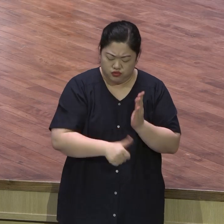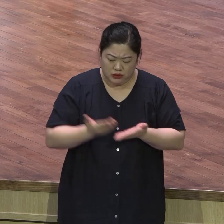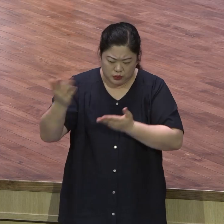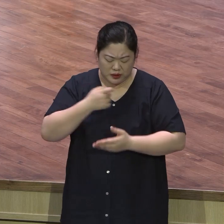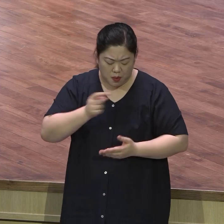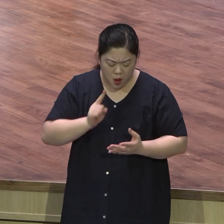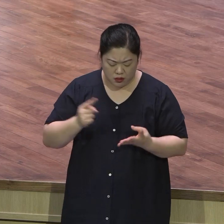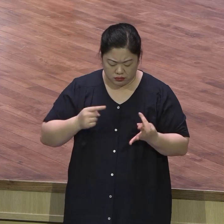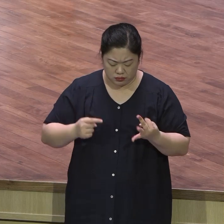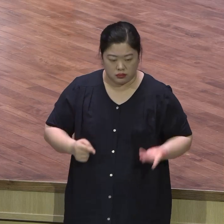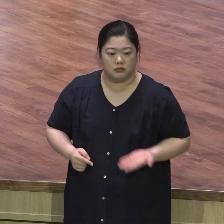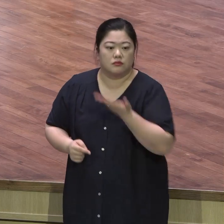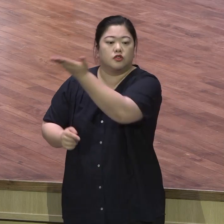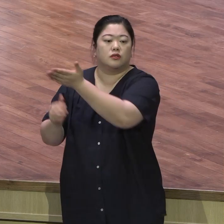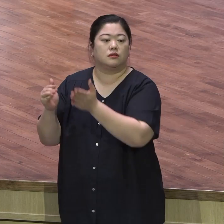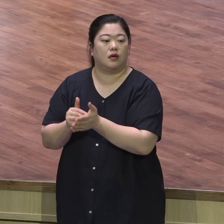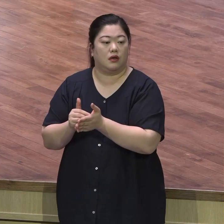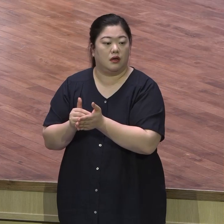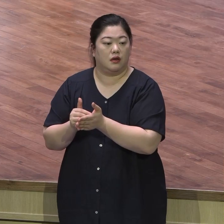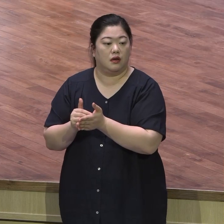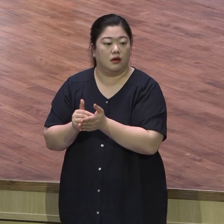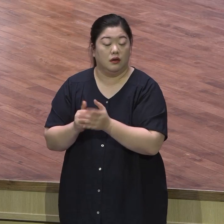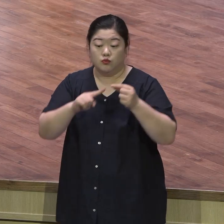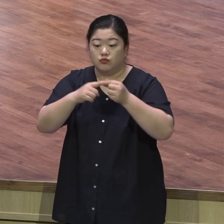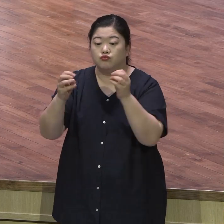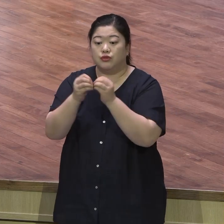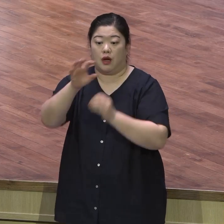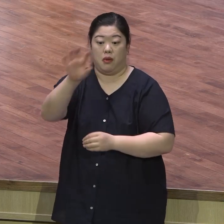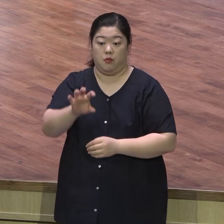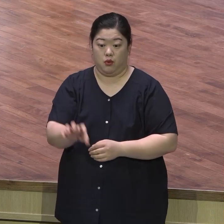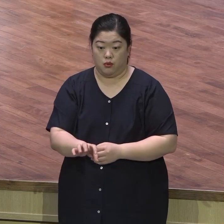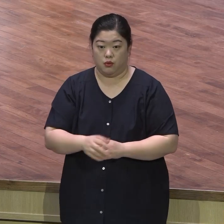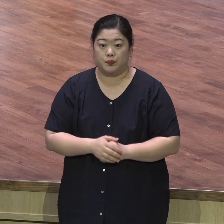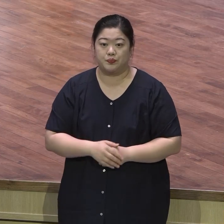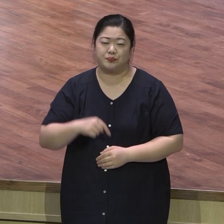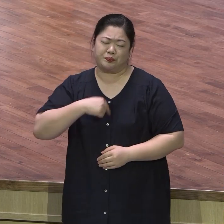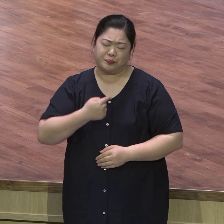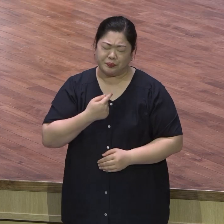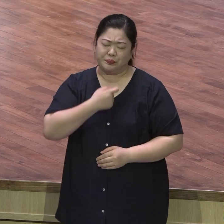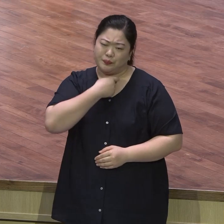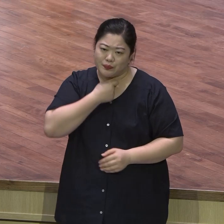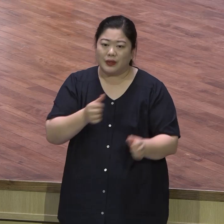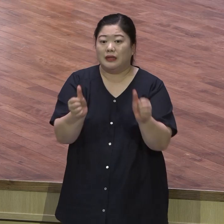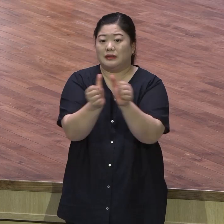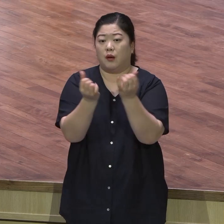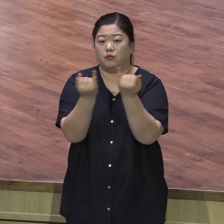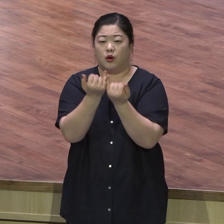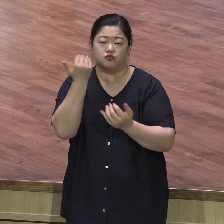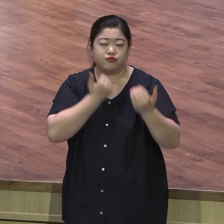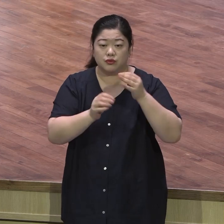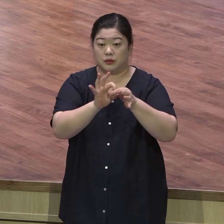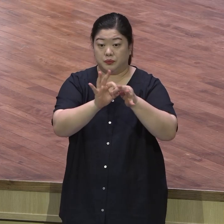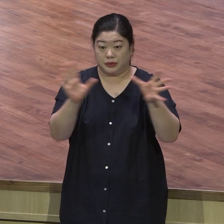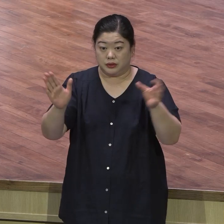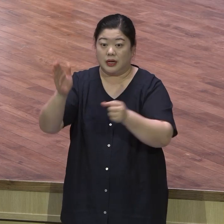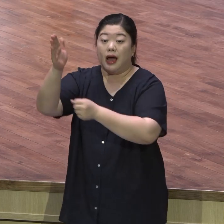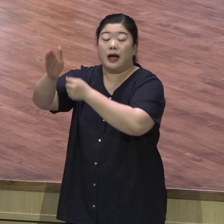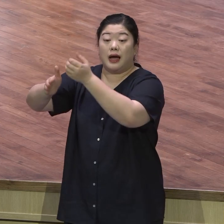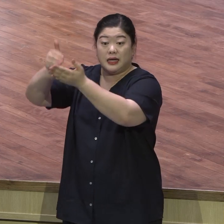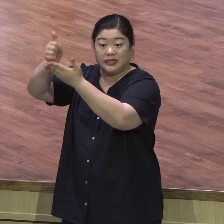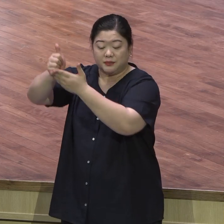29절에도 보면 이 사실을 반복에 강조합니다. 마음에 자원하는 남녀는 누구나 여호와께서 모세의